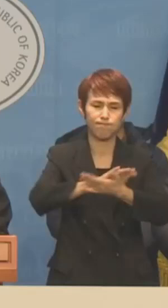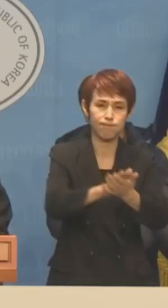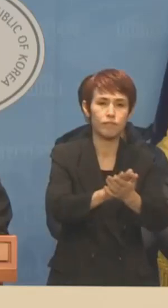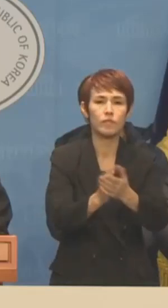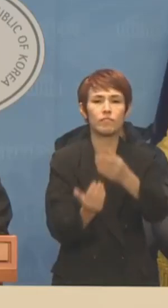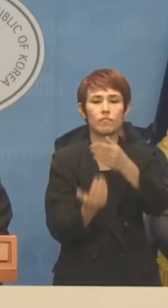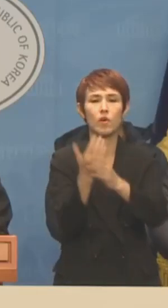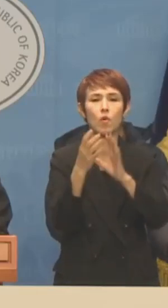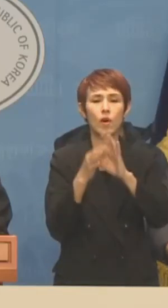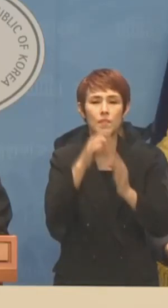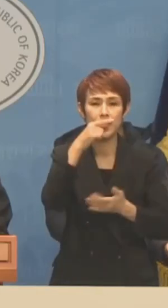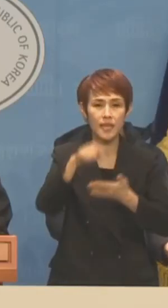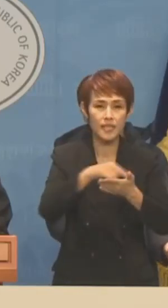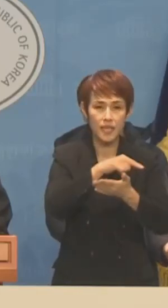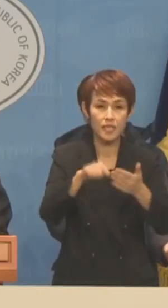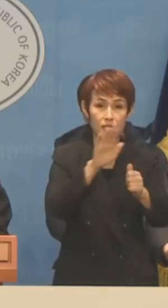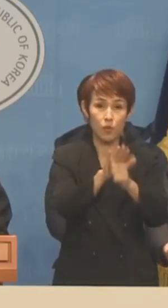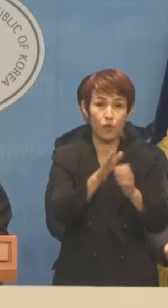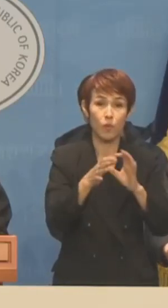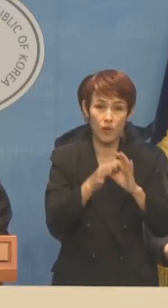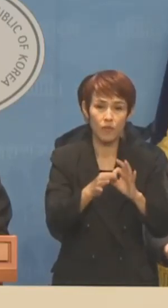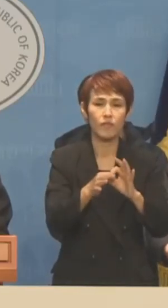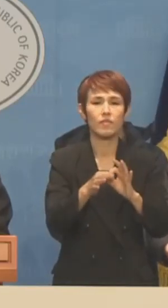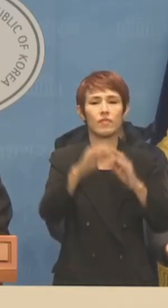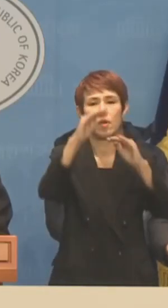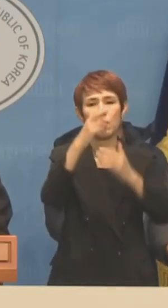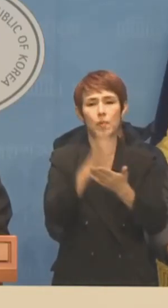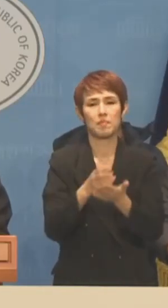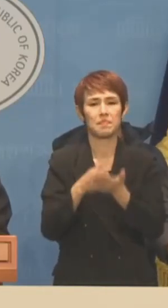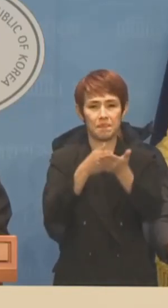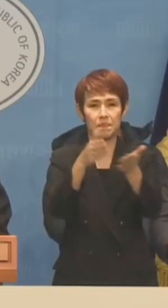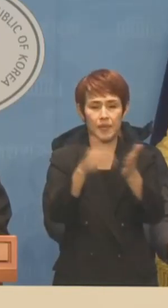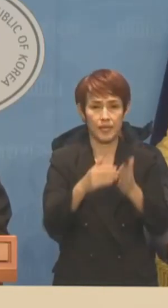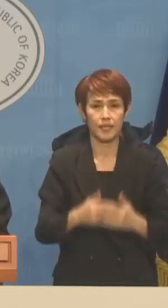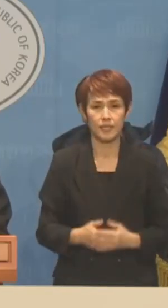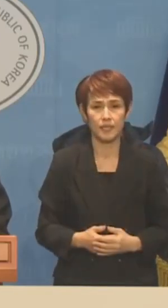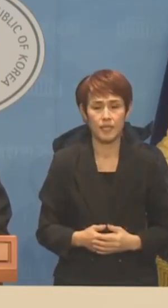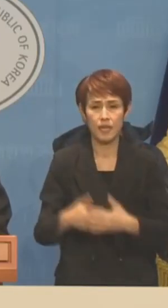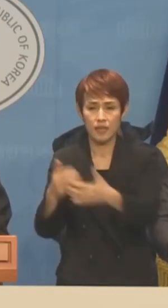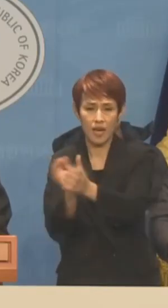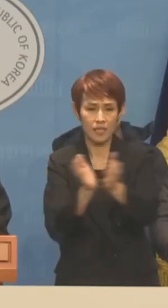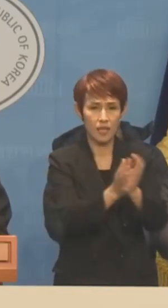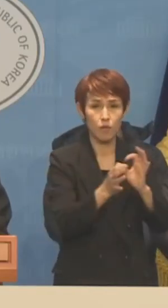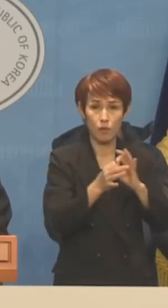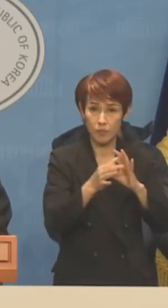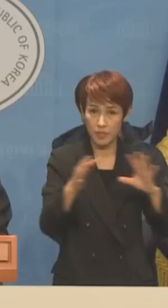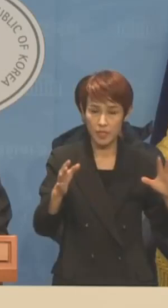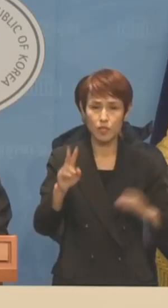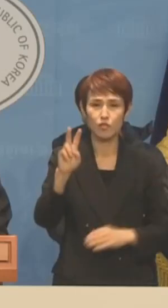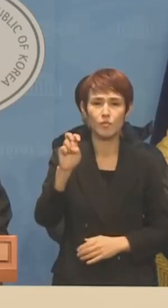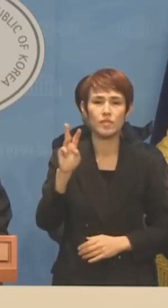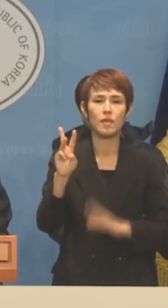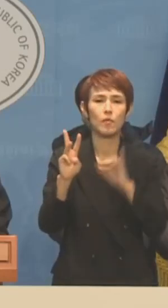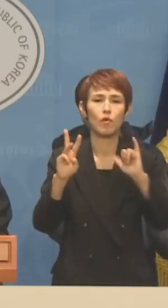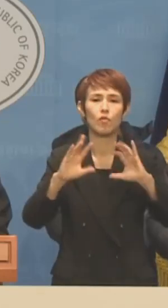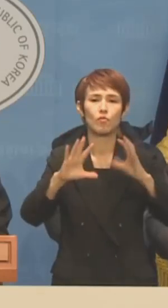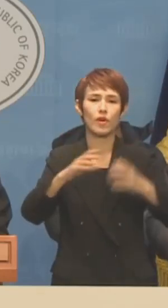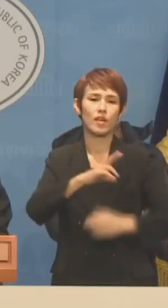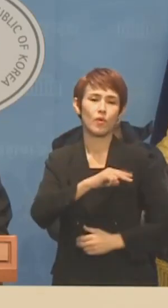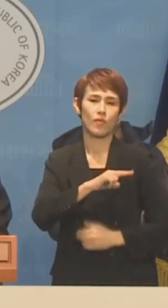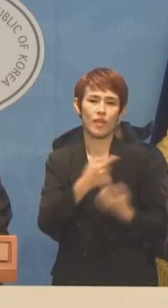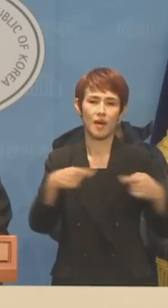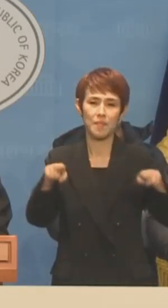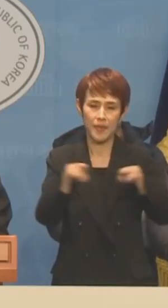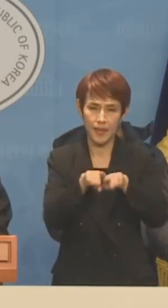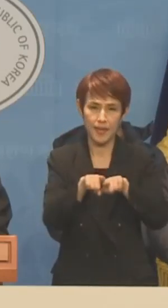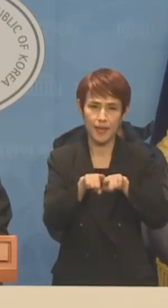관한 법률안을 제출하였습니다. 정당을 막론하고 23명의 국회의원이 공동 발의에